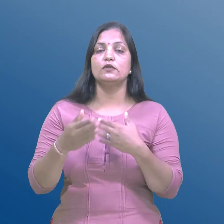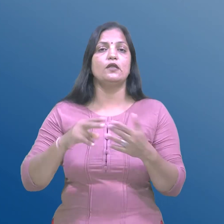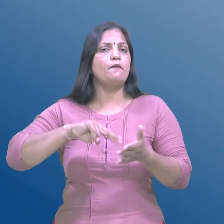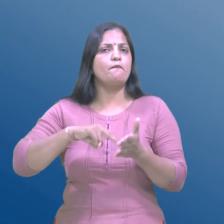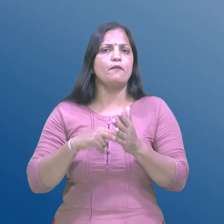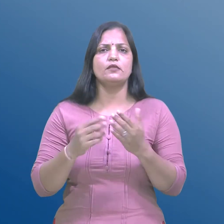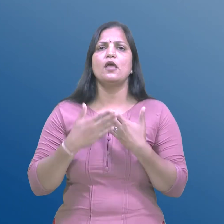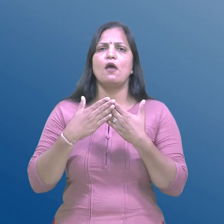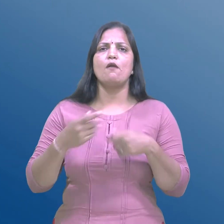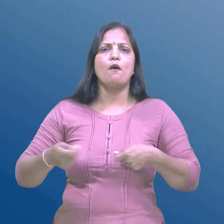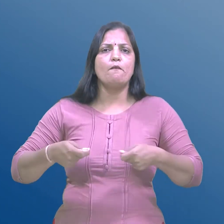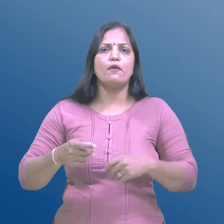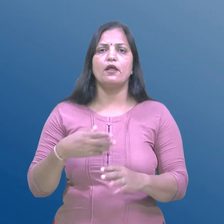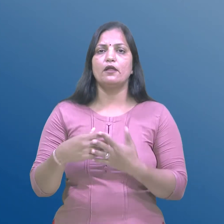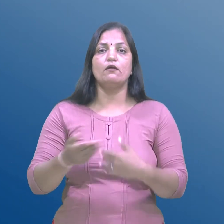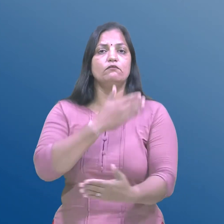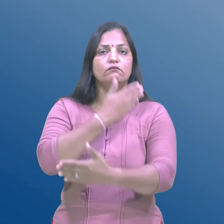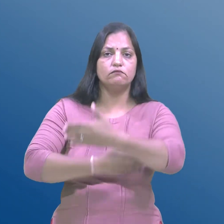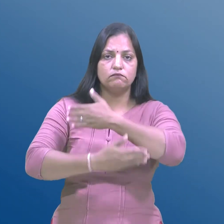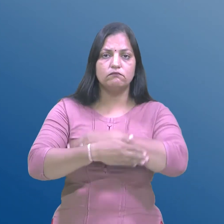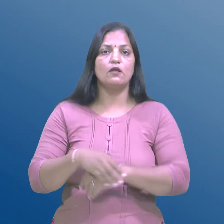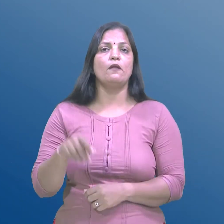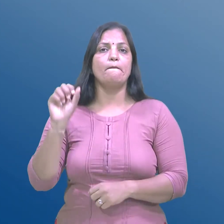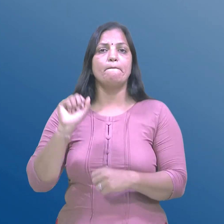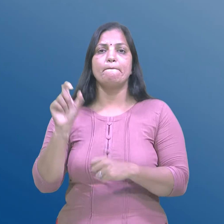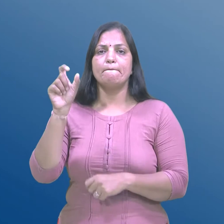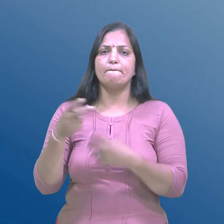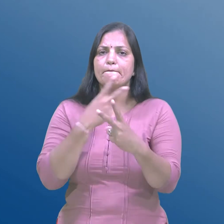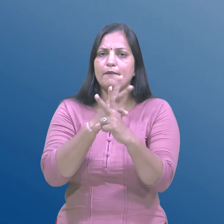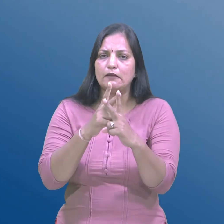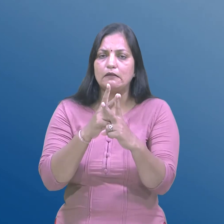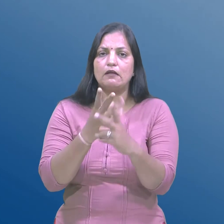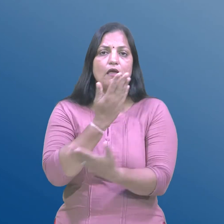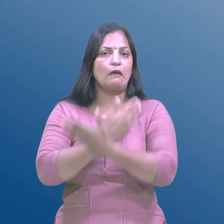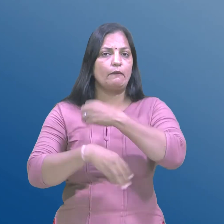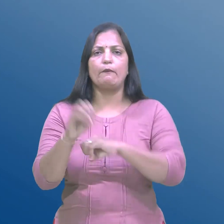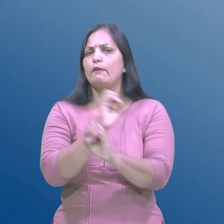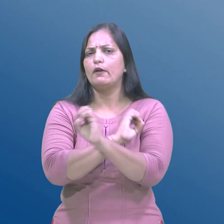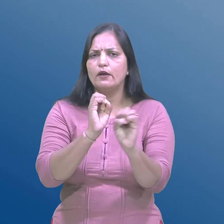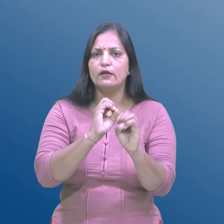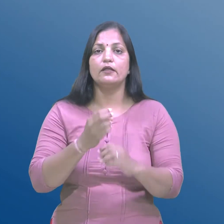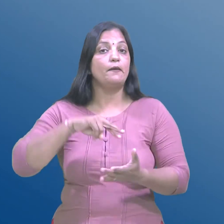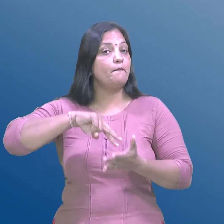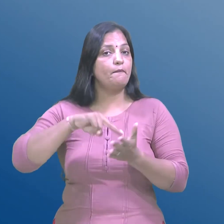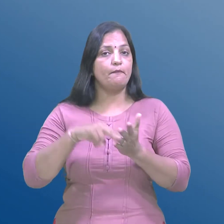જેમાં વિકલાંગતા ધરાવતા અને નહીં ધરાવતા એટલે કે